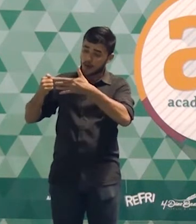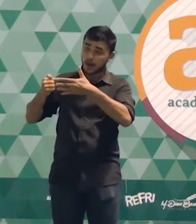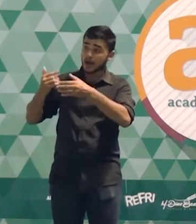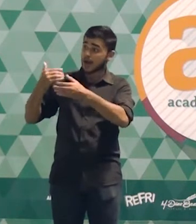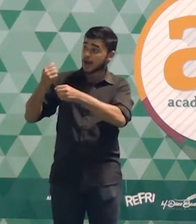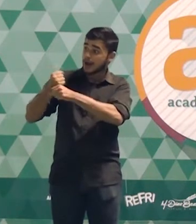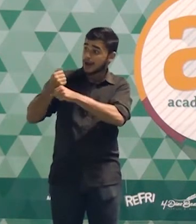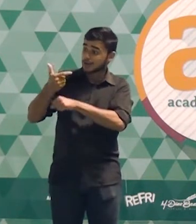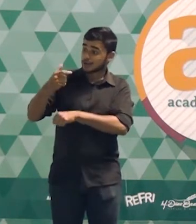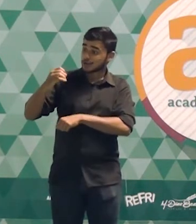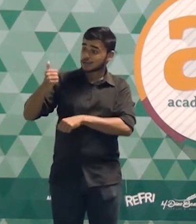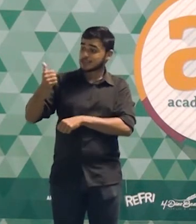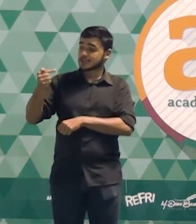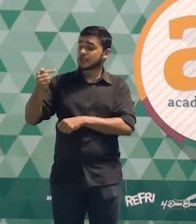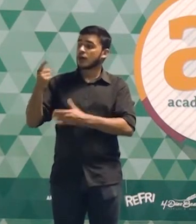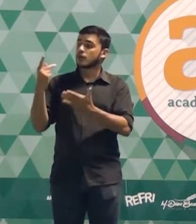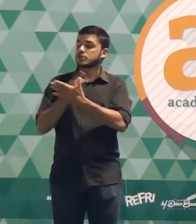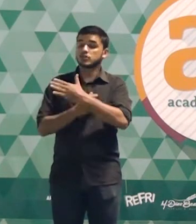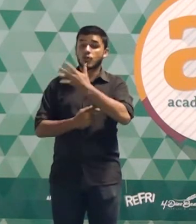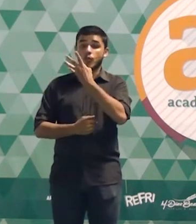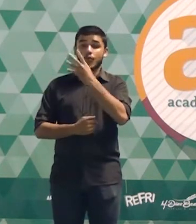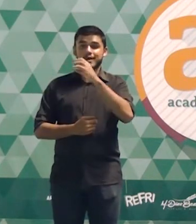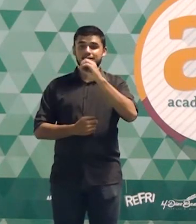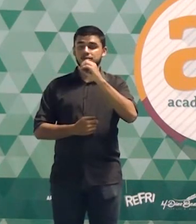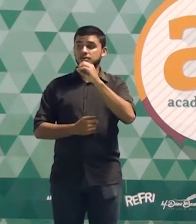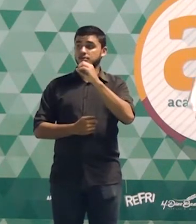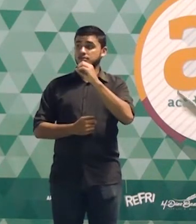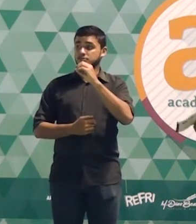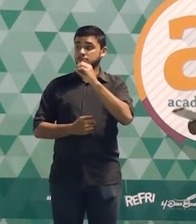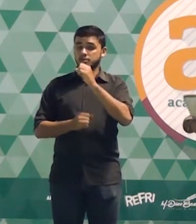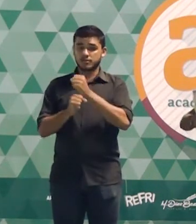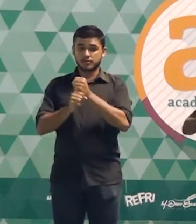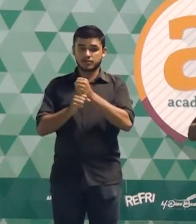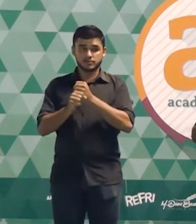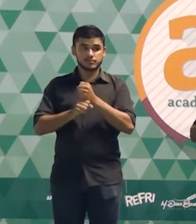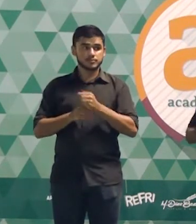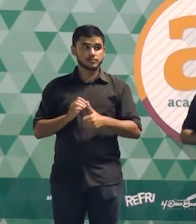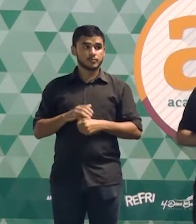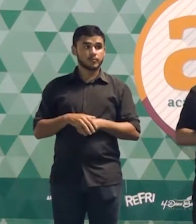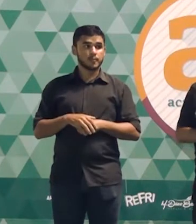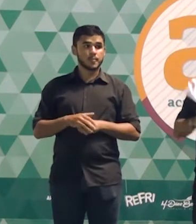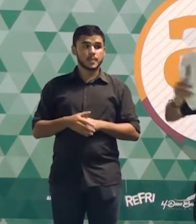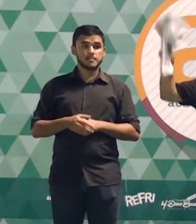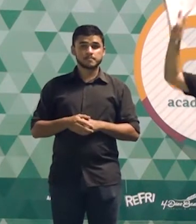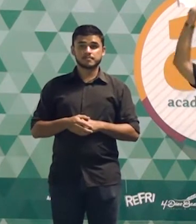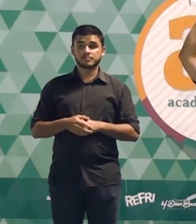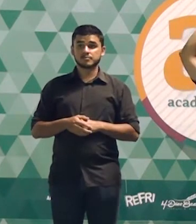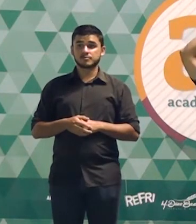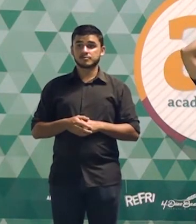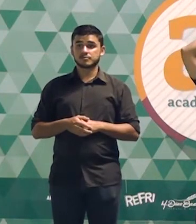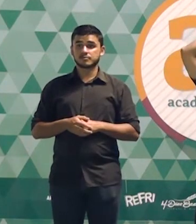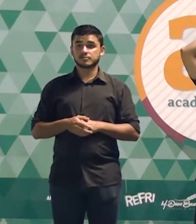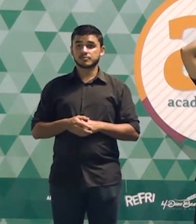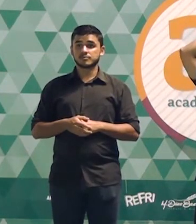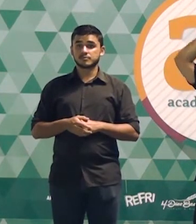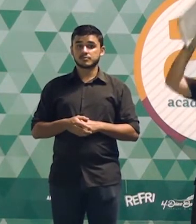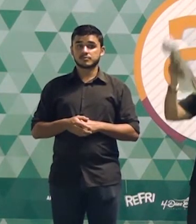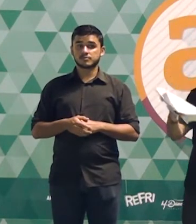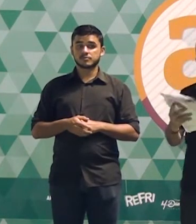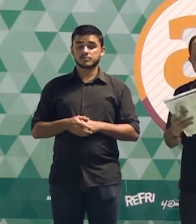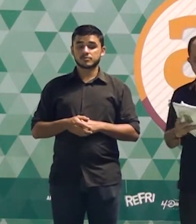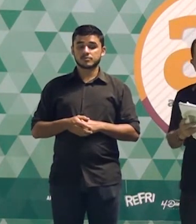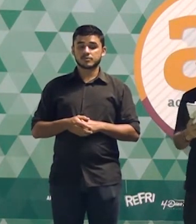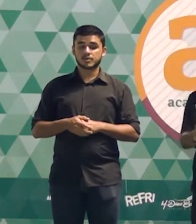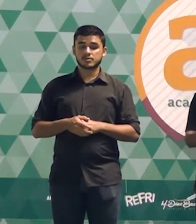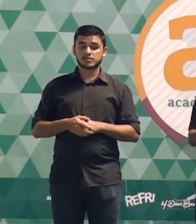falecimento dessa grande mulher. Será que dá tempo de fazer outra? Você que sabe, dá ou não dá?